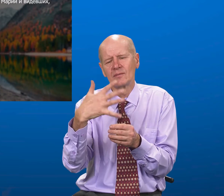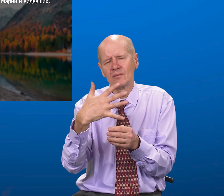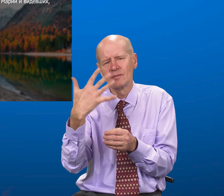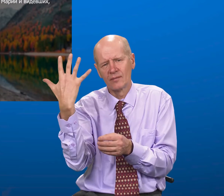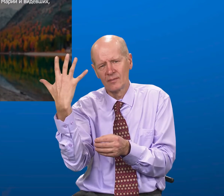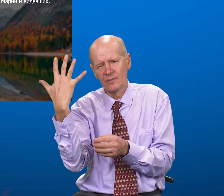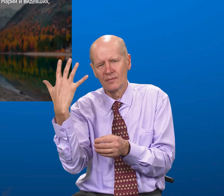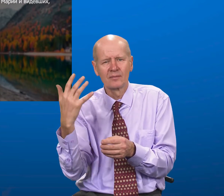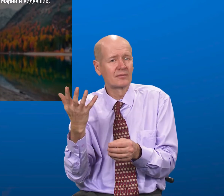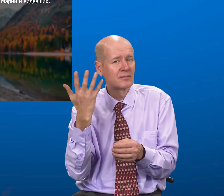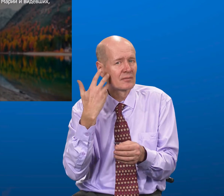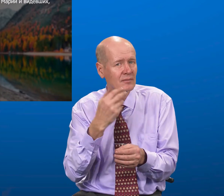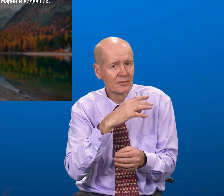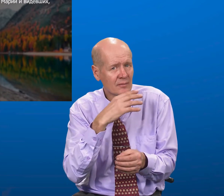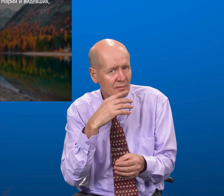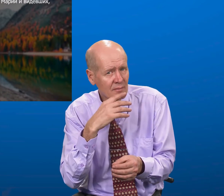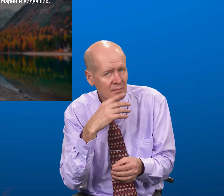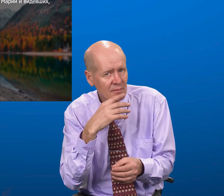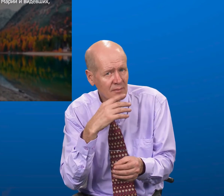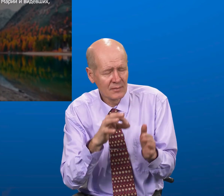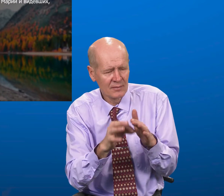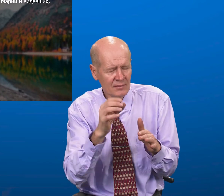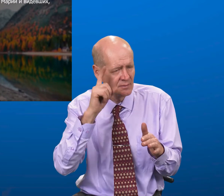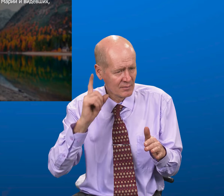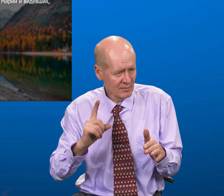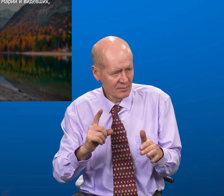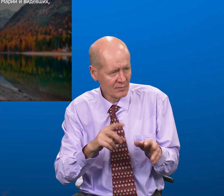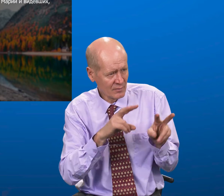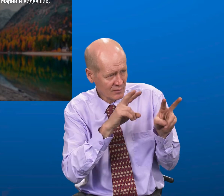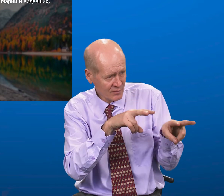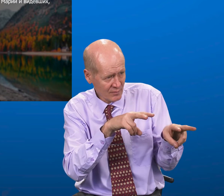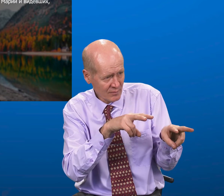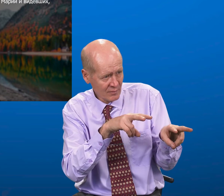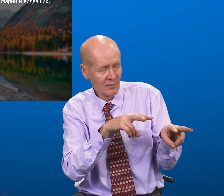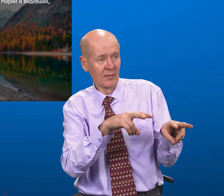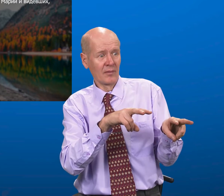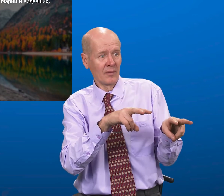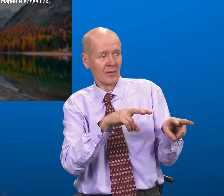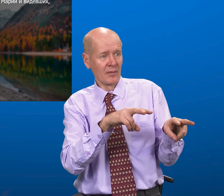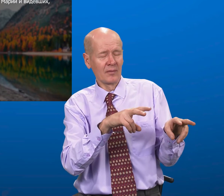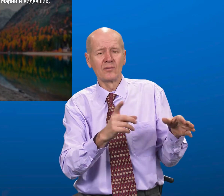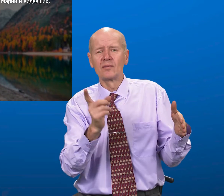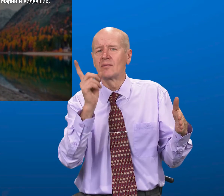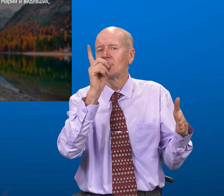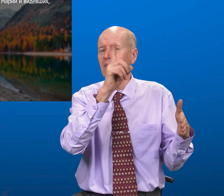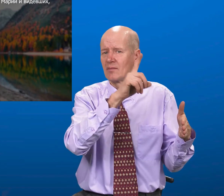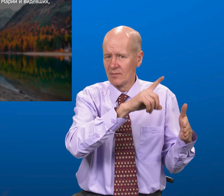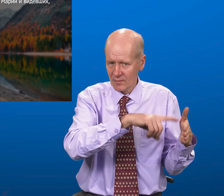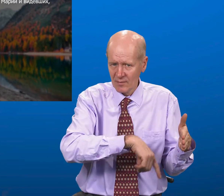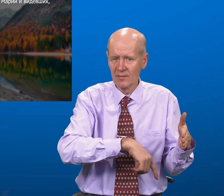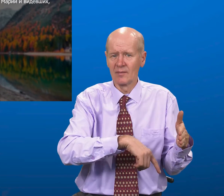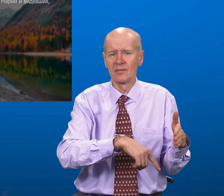«Тогда многие из иудеев, пришедших к Марии и видевших, что сотворил Иисус, уверовали